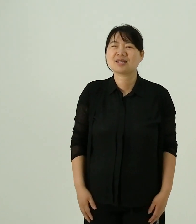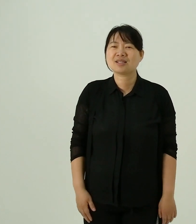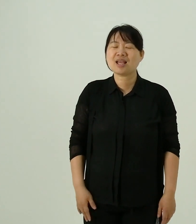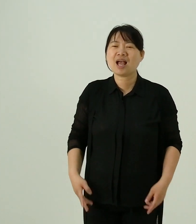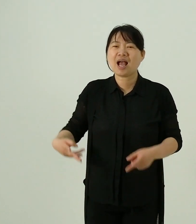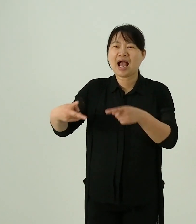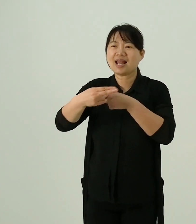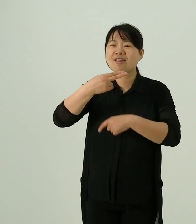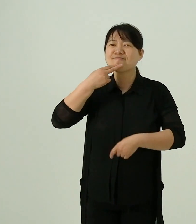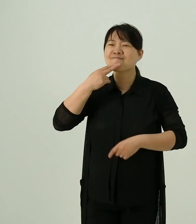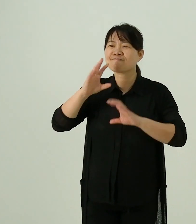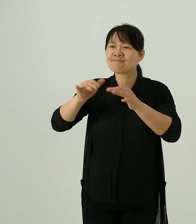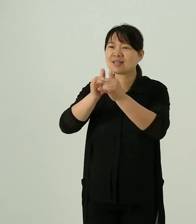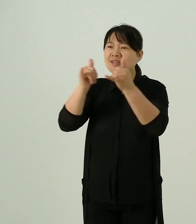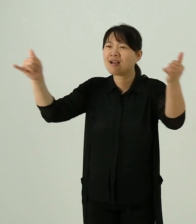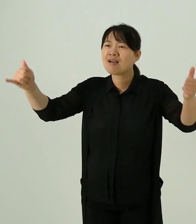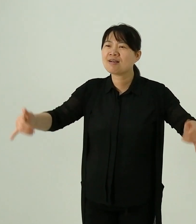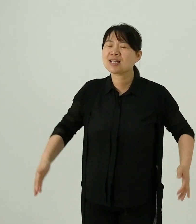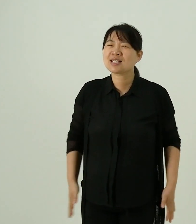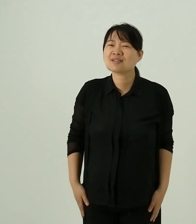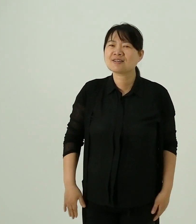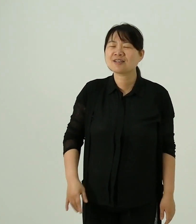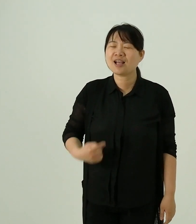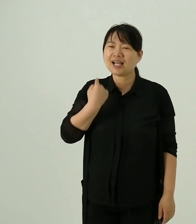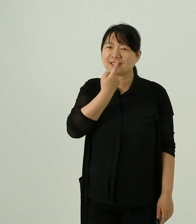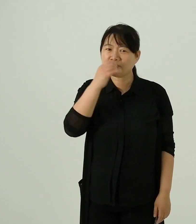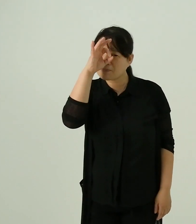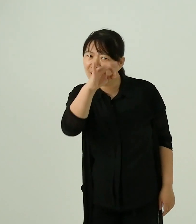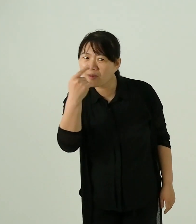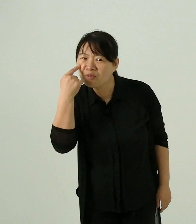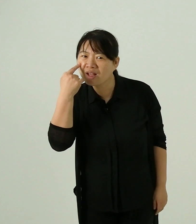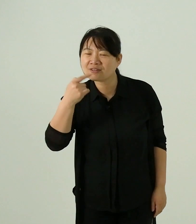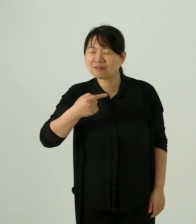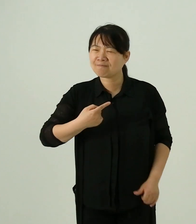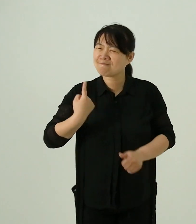백성이, 제 입을 보면 욕 튀어나올 것 같죠? 예?